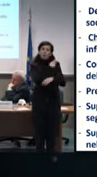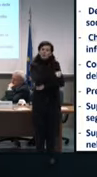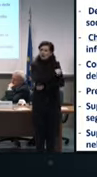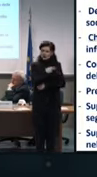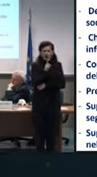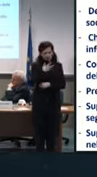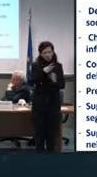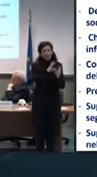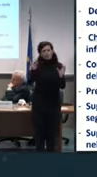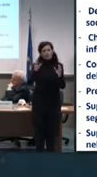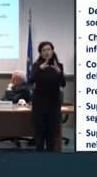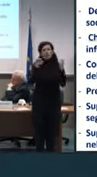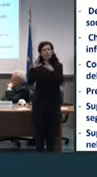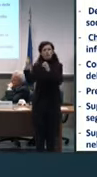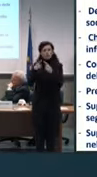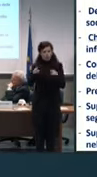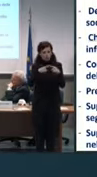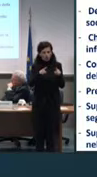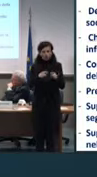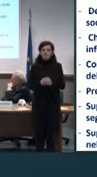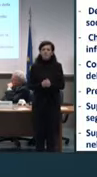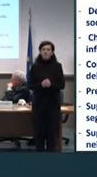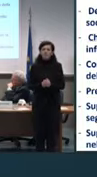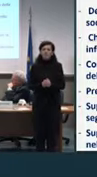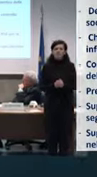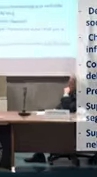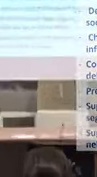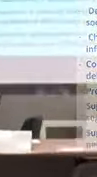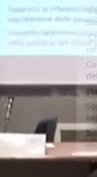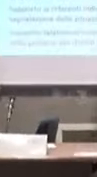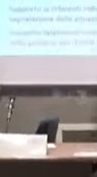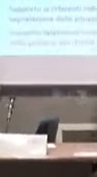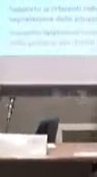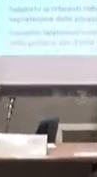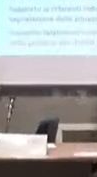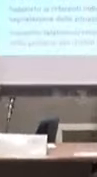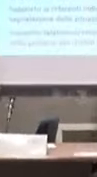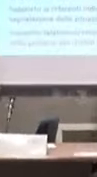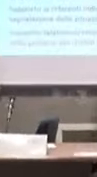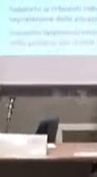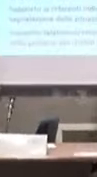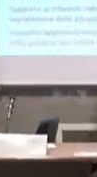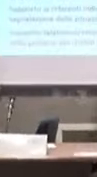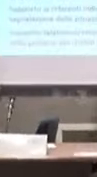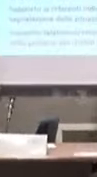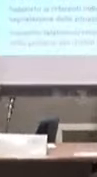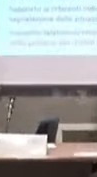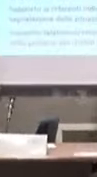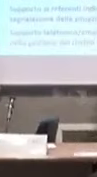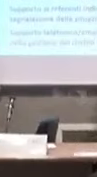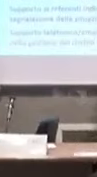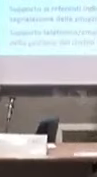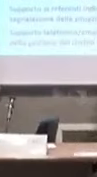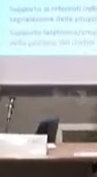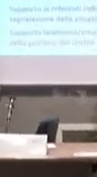l'altra cosa i rapporti tecnici che oggi iniziamo a condividere assieme e poi dei supporti chiediamo ovviamente